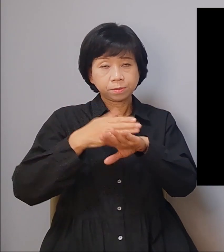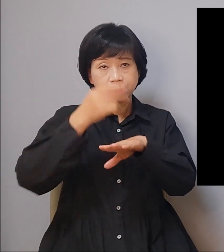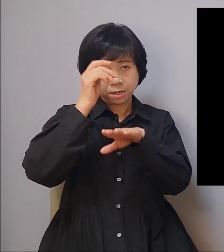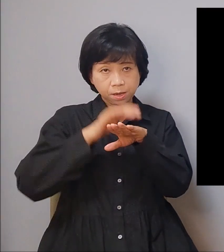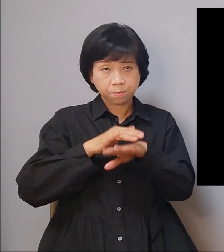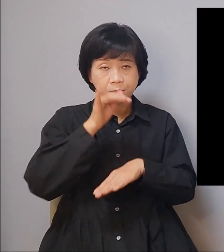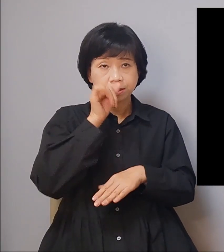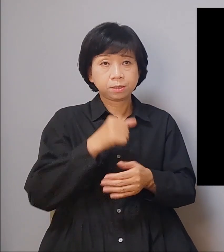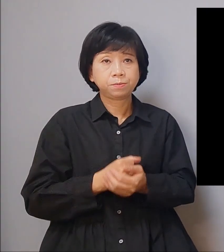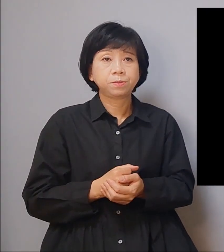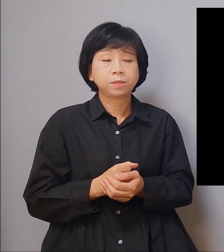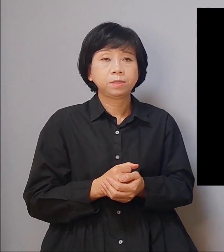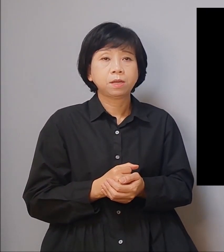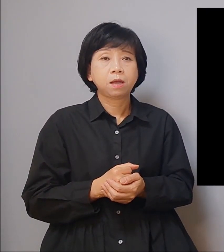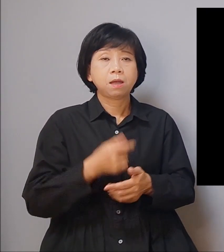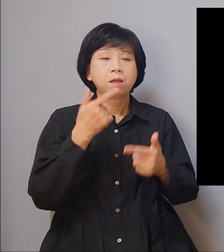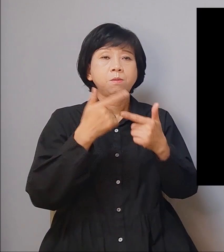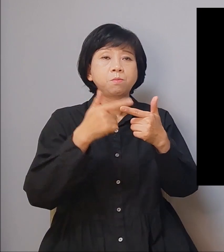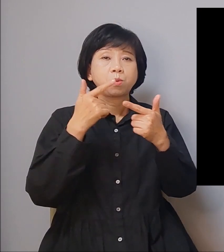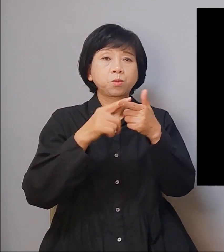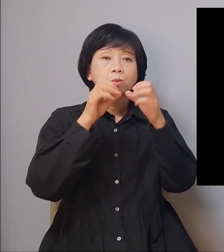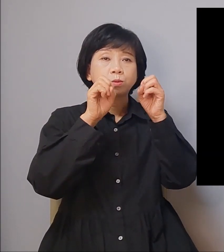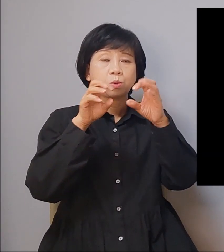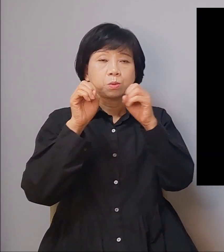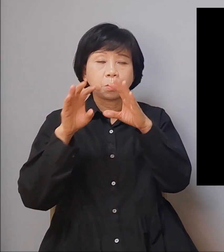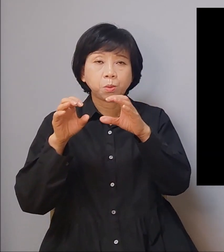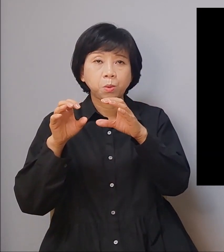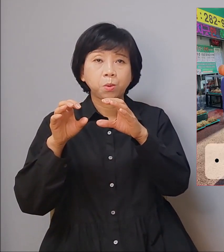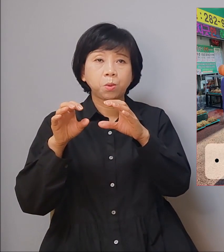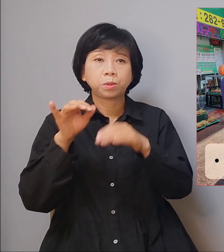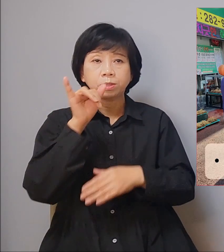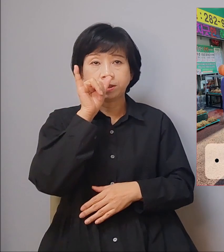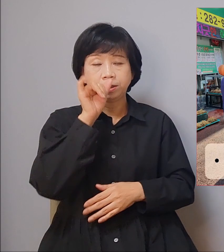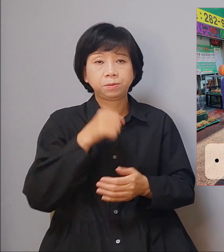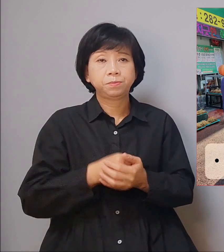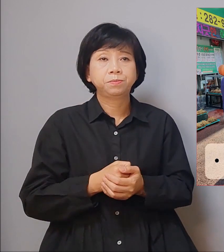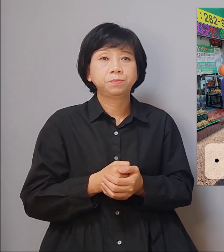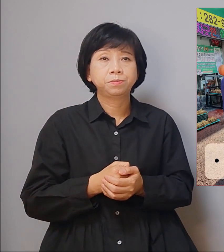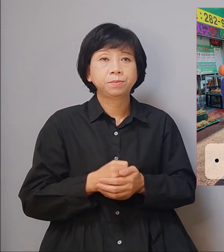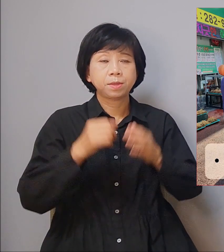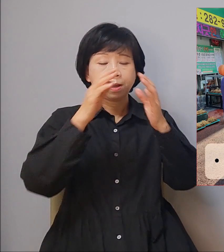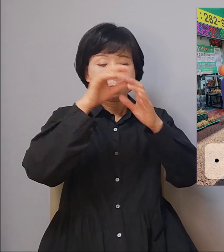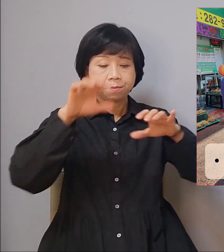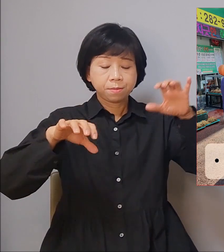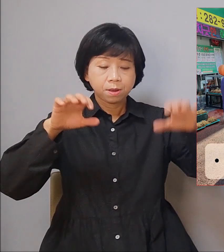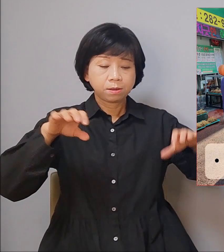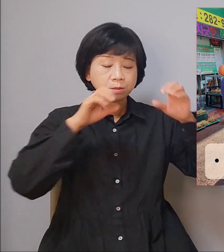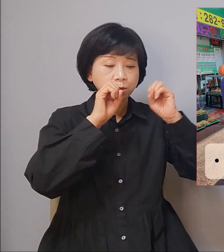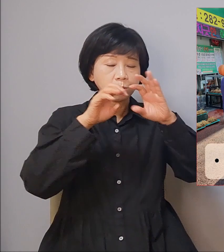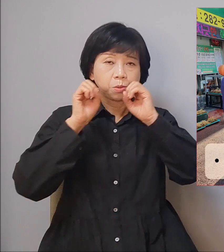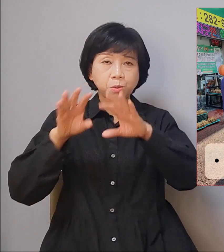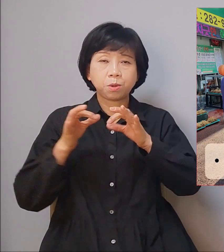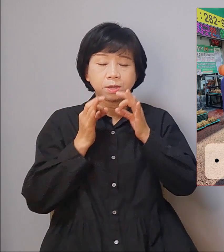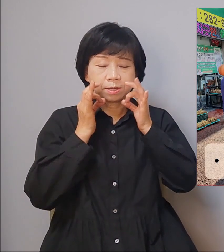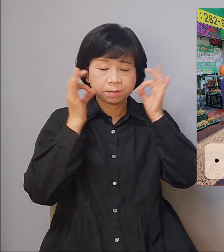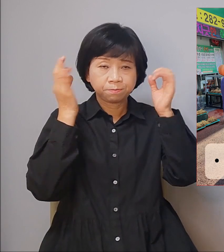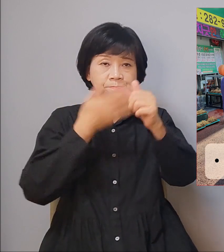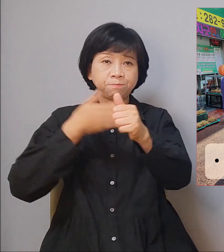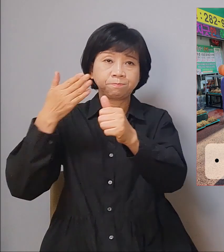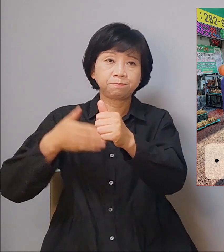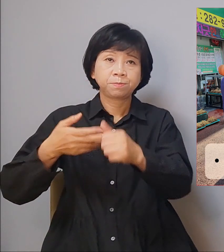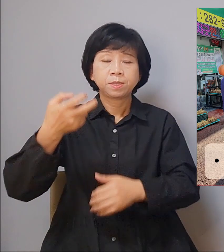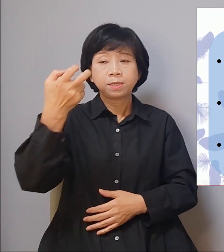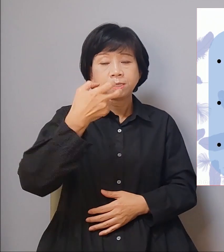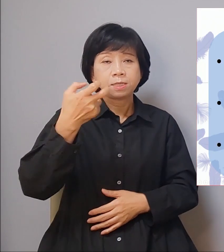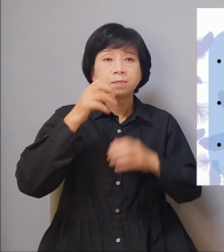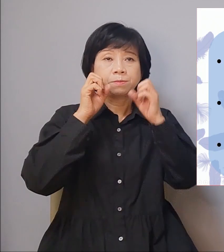목요 전도는 믿음삼 소망삼 마을입니다. 마을별 전도에 힘써 주시기 바랍니다. 70인 전도대에